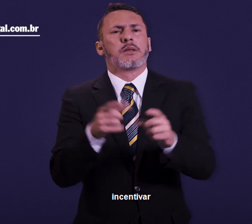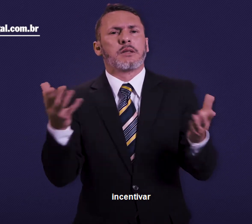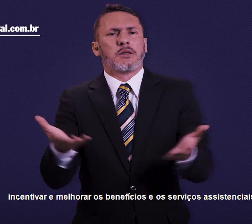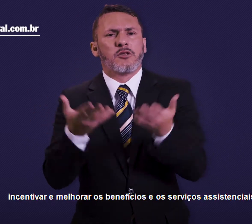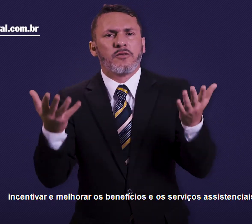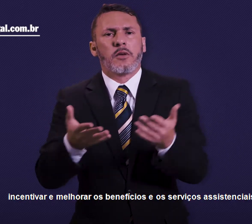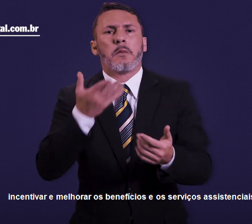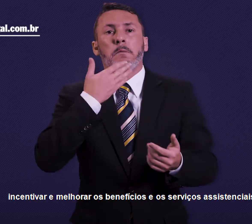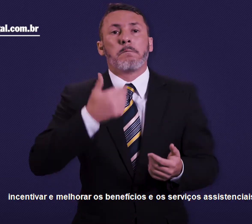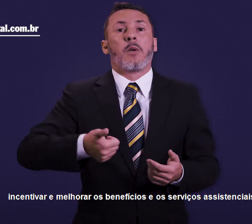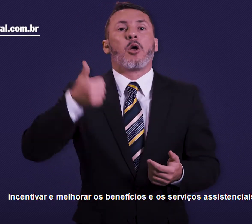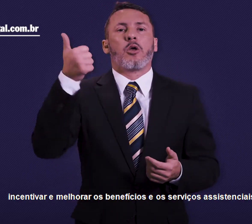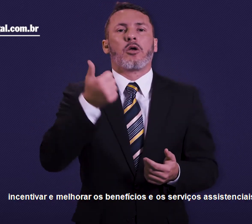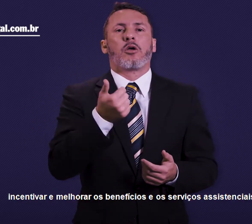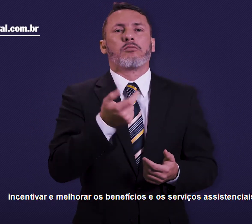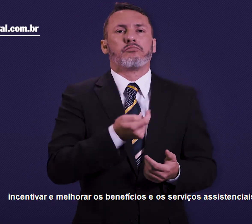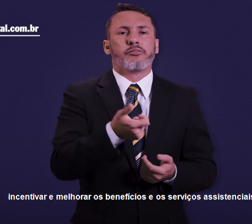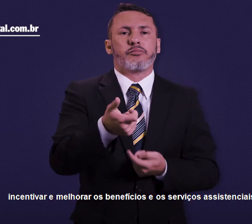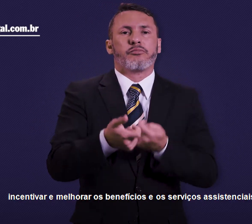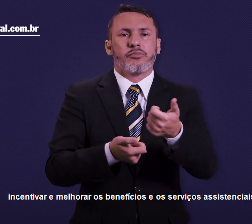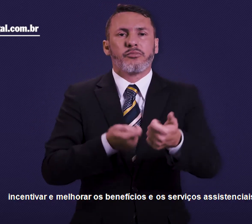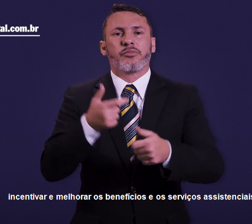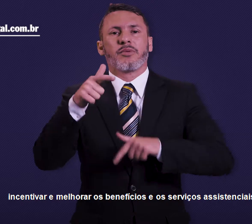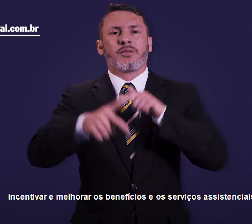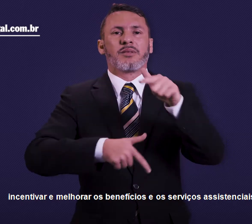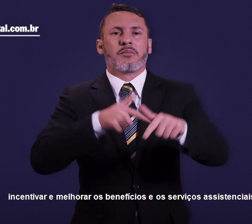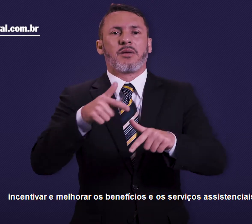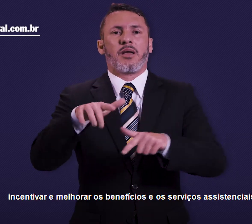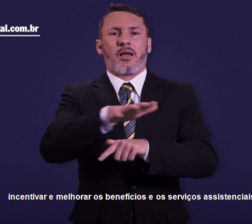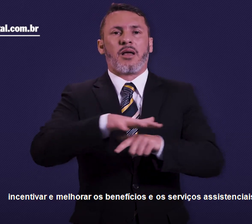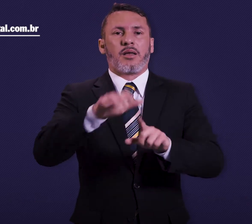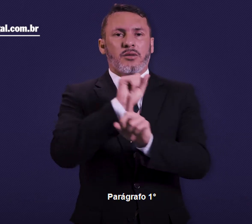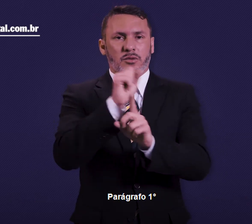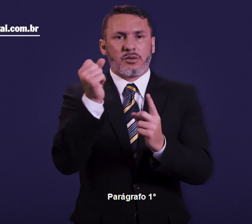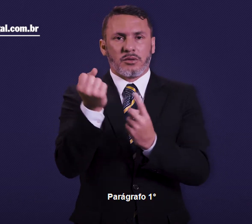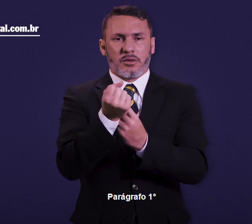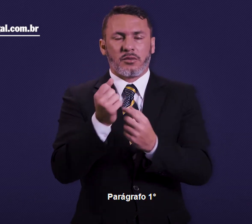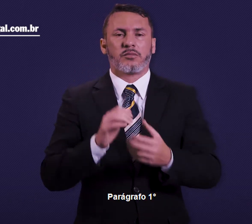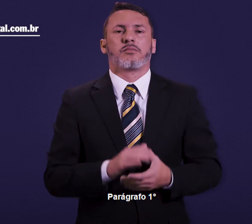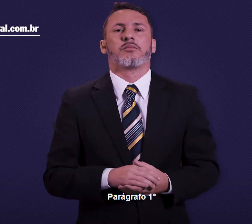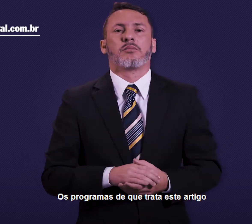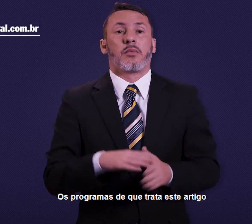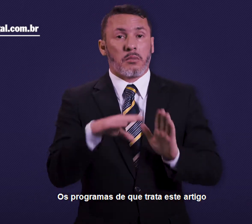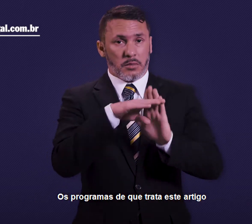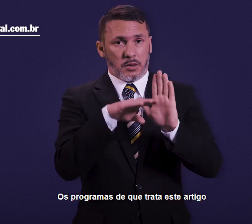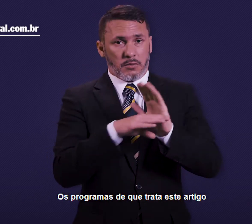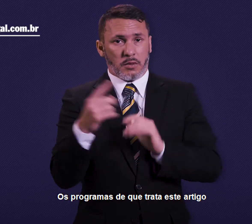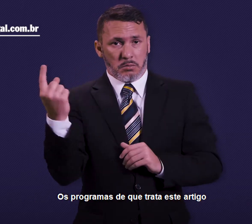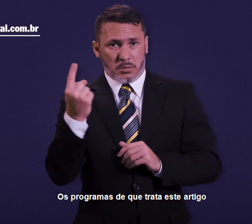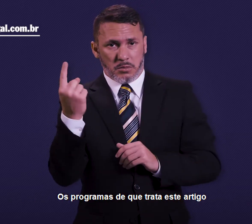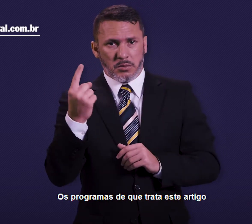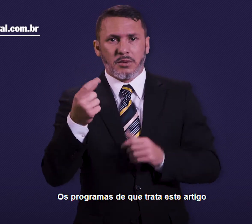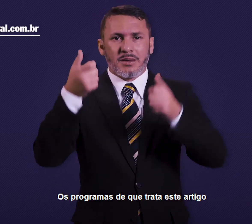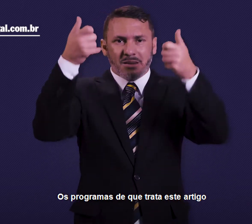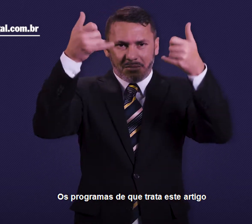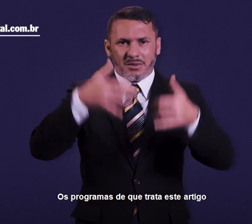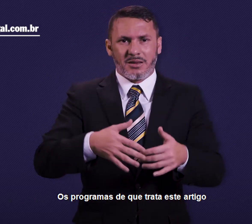e melhorar os benefícios e os serviços assistenciais. Parágrafo 1º. Os programas de que trata este